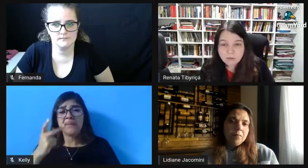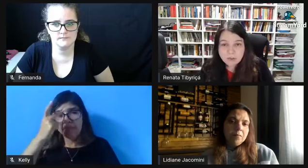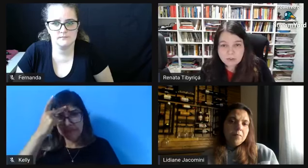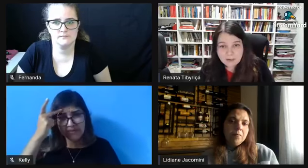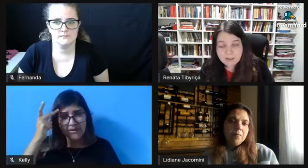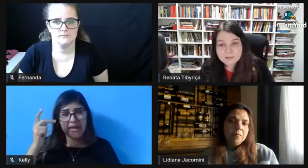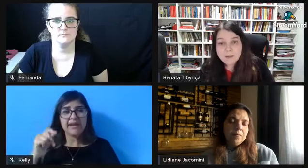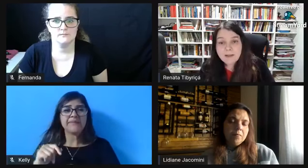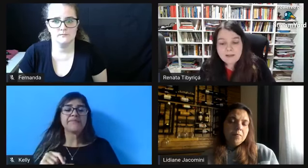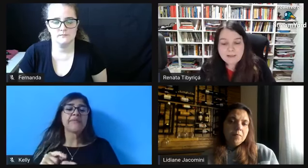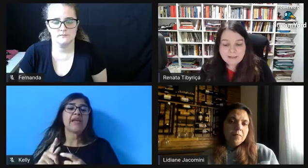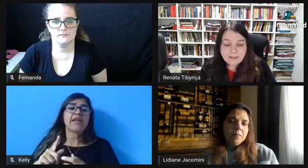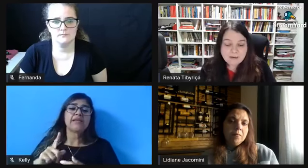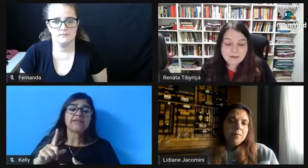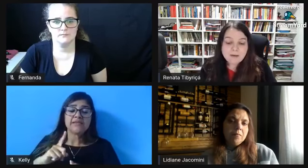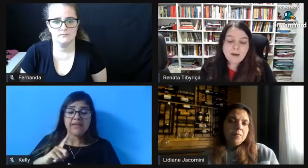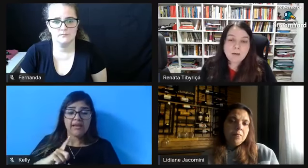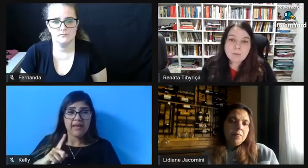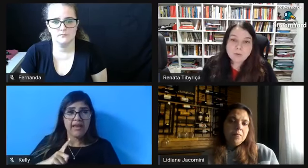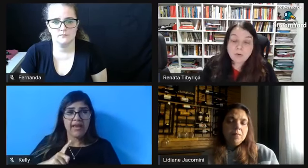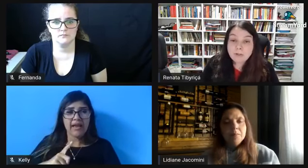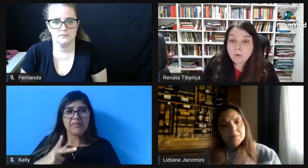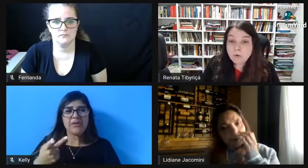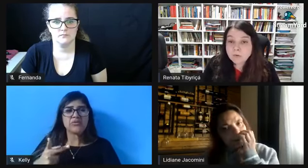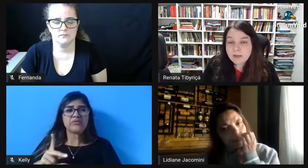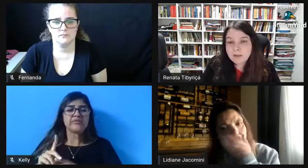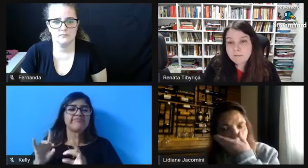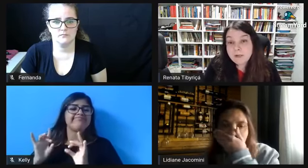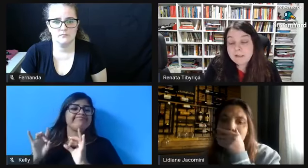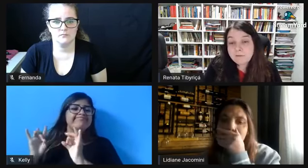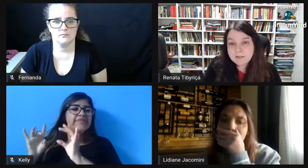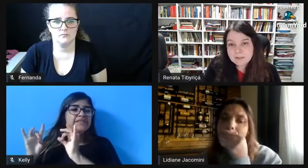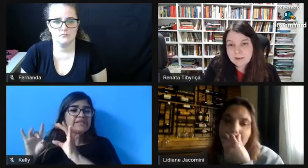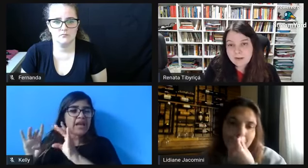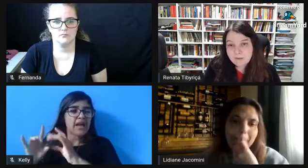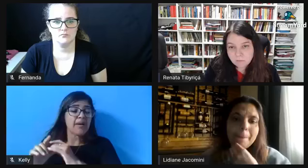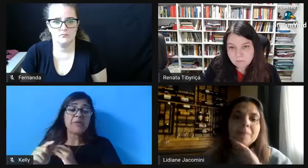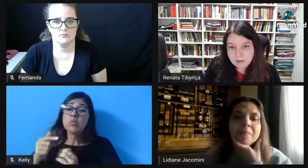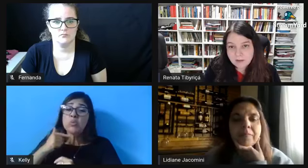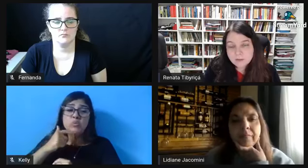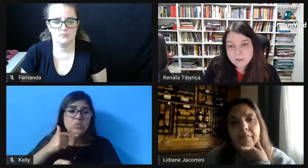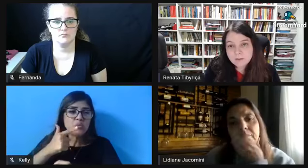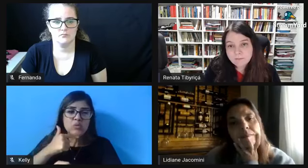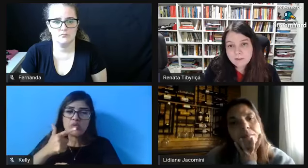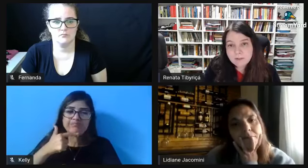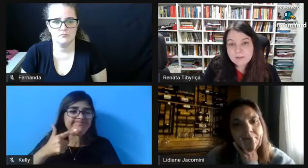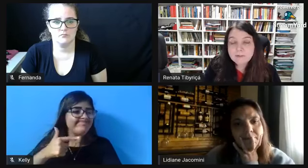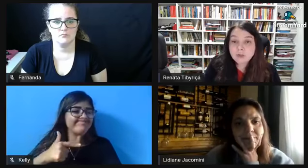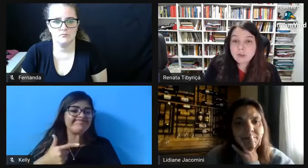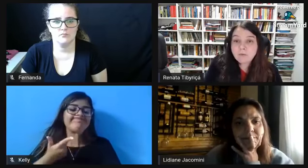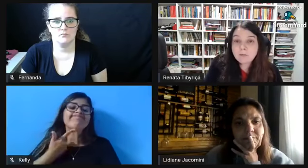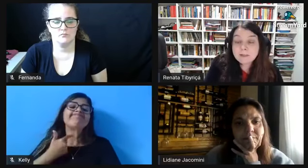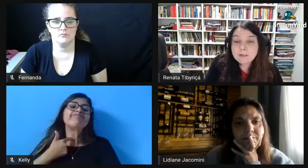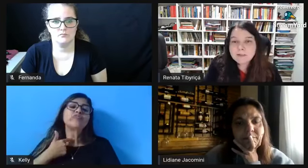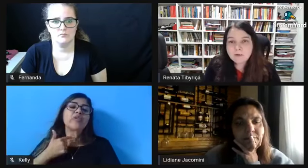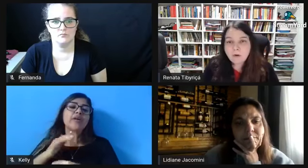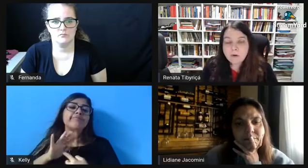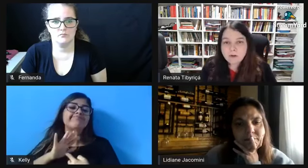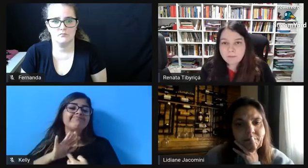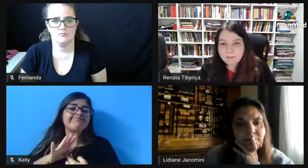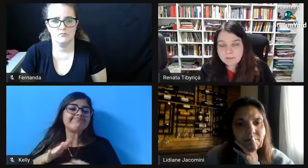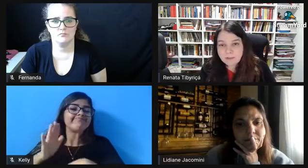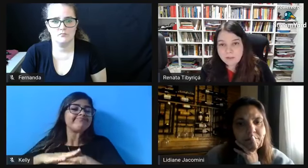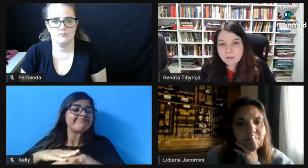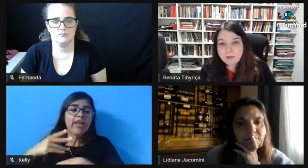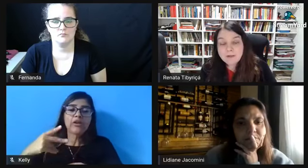excepcionais, extraordinárias, em que a pessoa não consegue manifestar a vontade, seja de forma